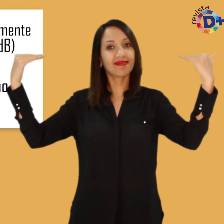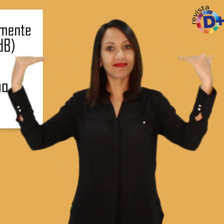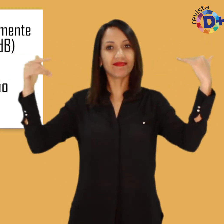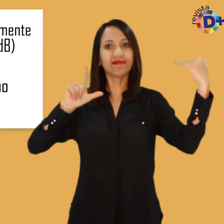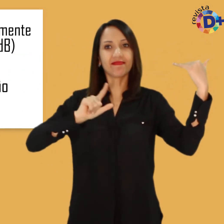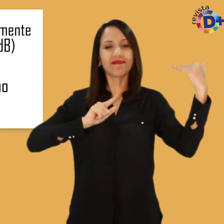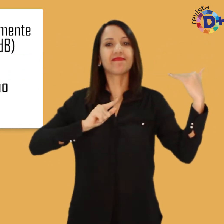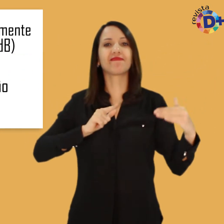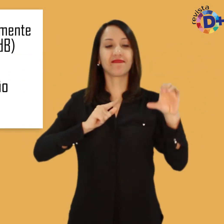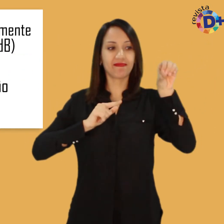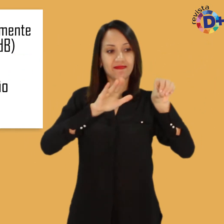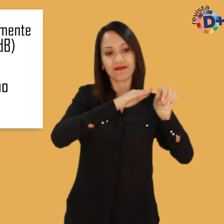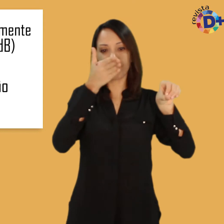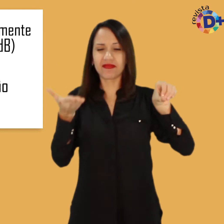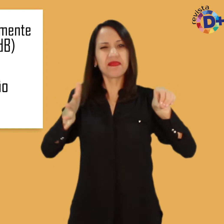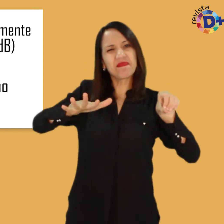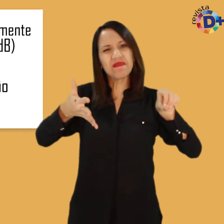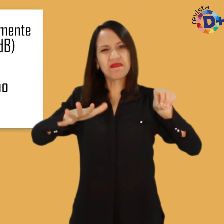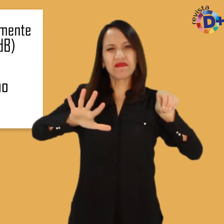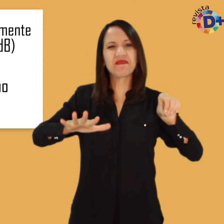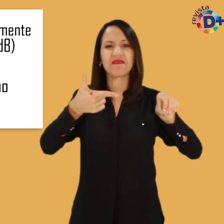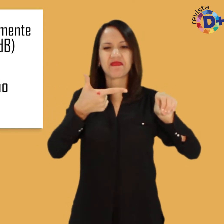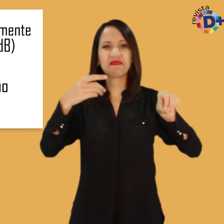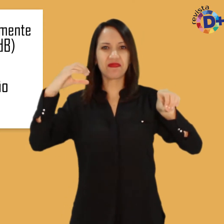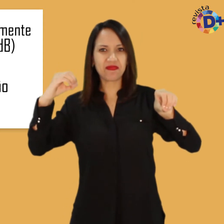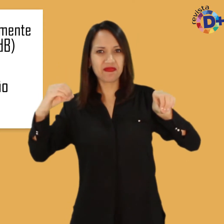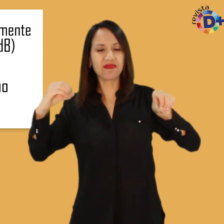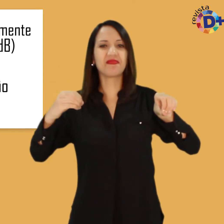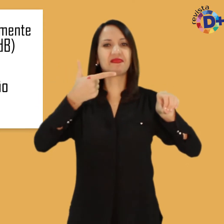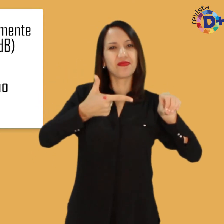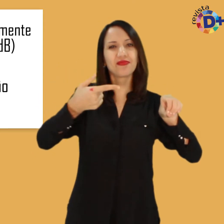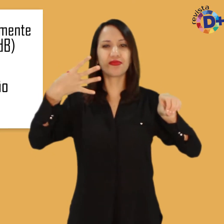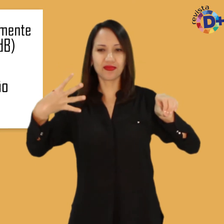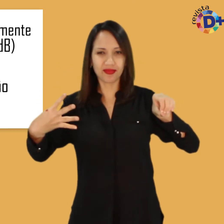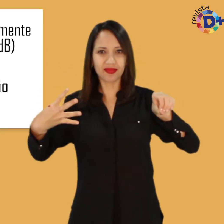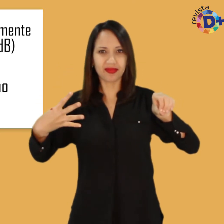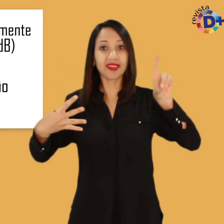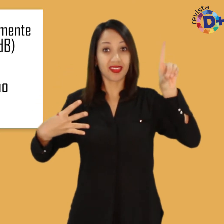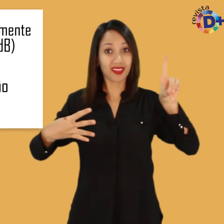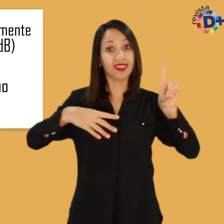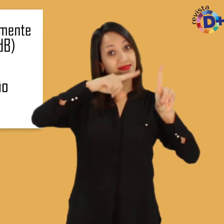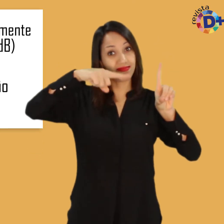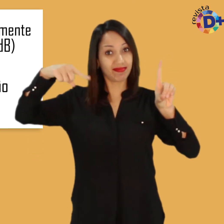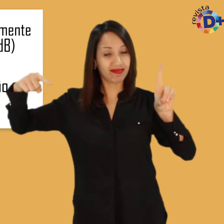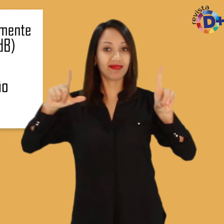faixa de 0 a aproximadamente 20 a 24 decibéis, ou 24